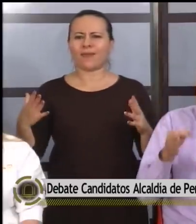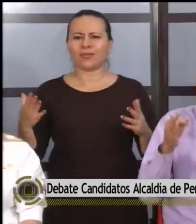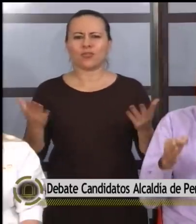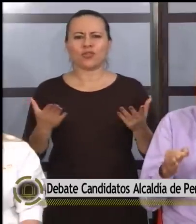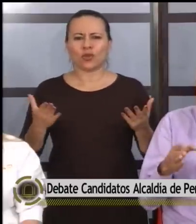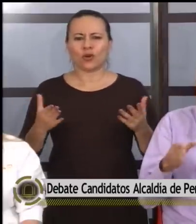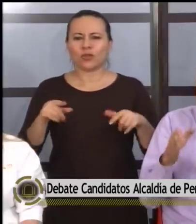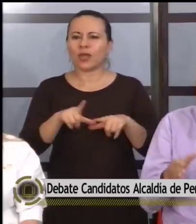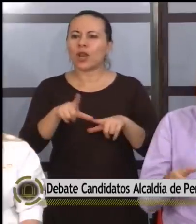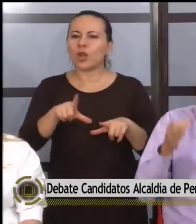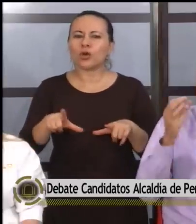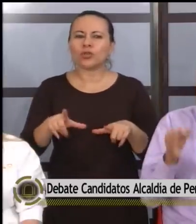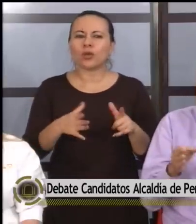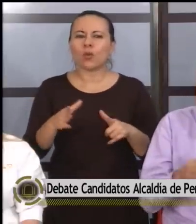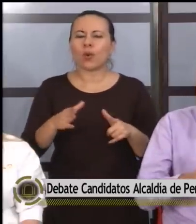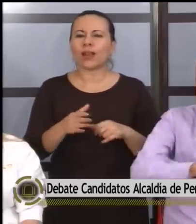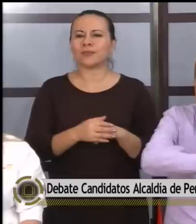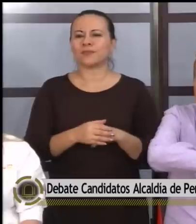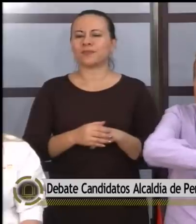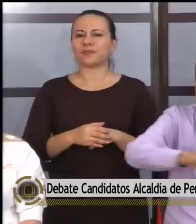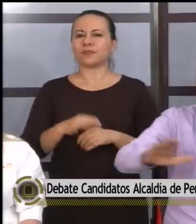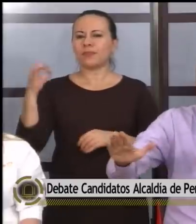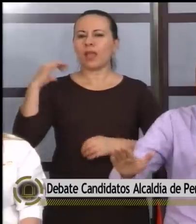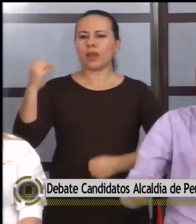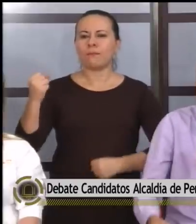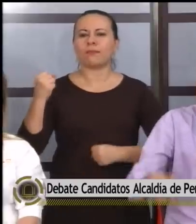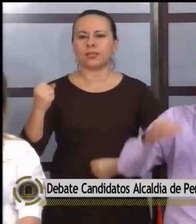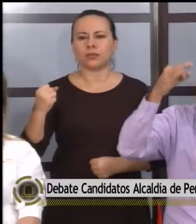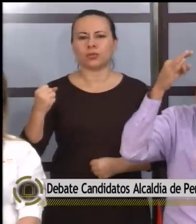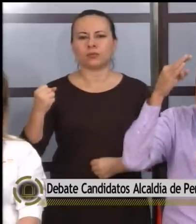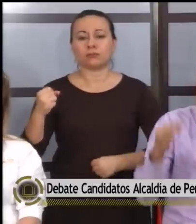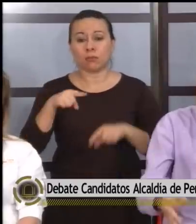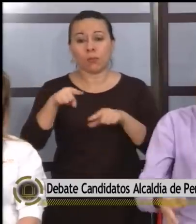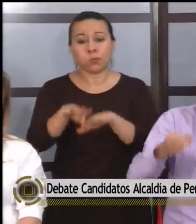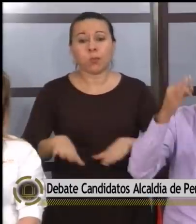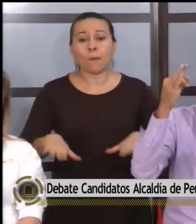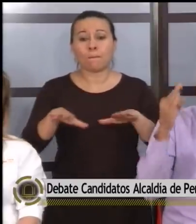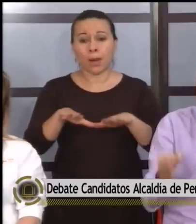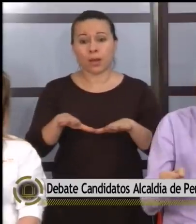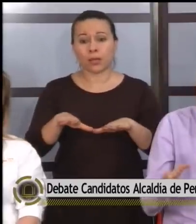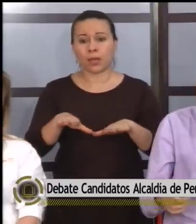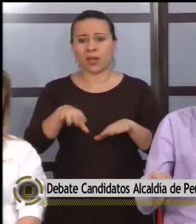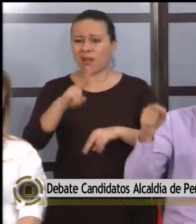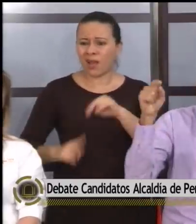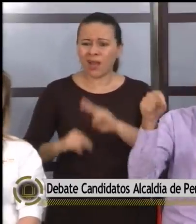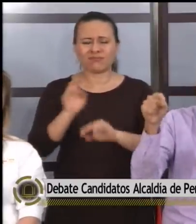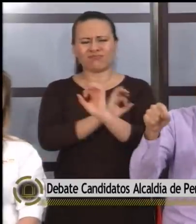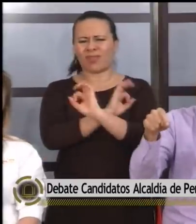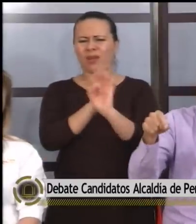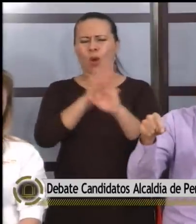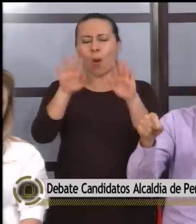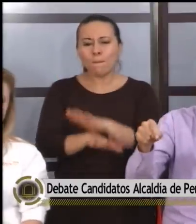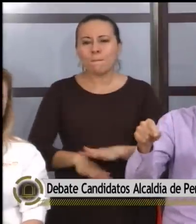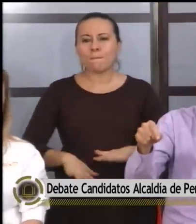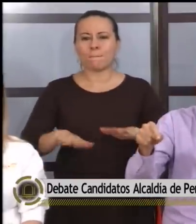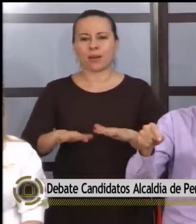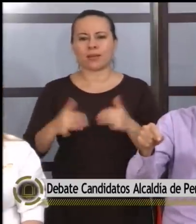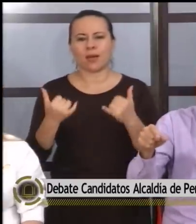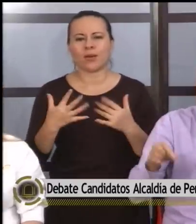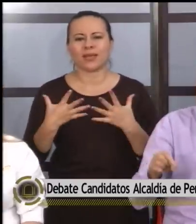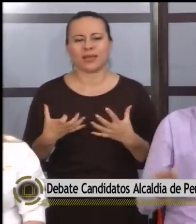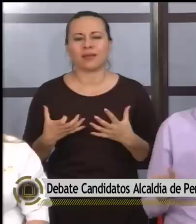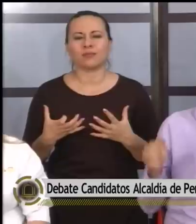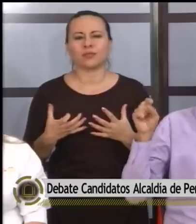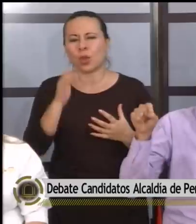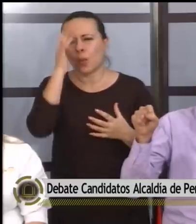en el lote actualmente que ocupa el Batallón San Mateo, sin nada de construcciones. El gran parque, el gran pulmón de la ciudad, porque lo que se pretende ahora con el